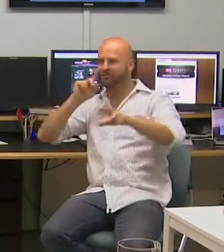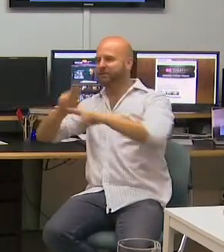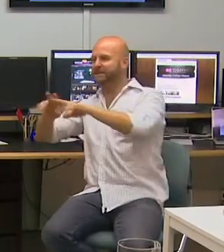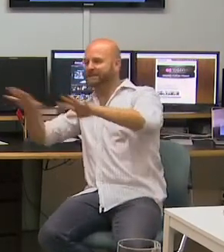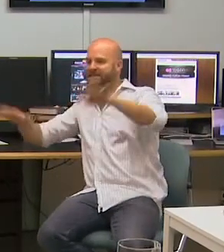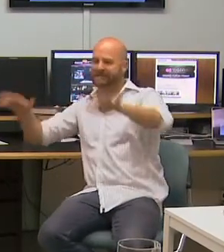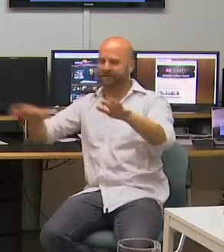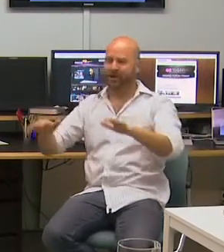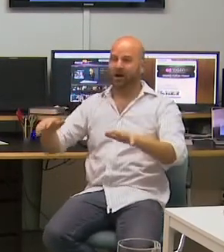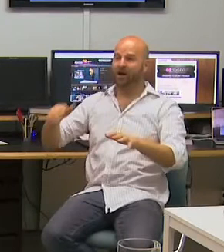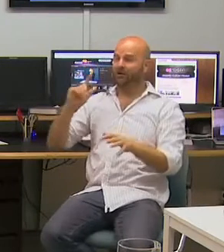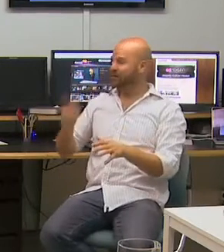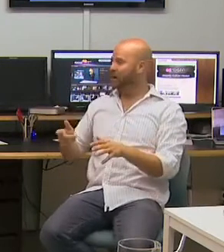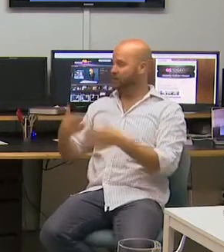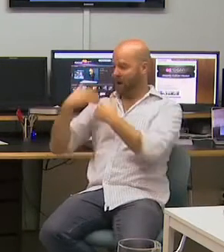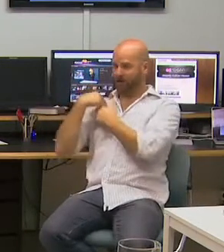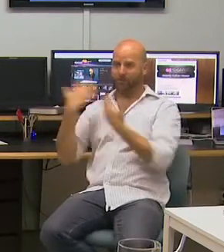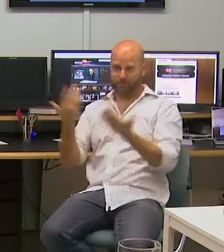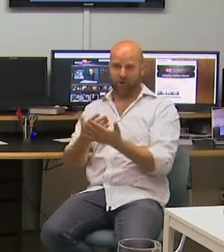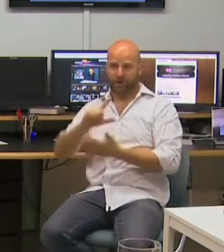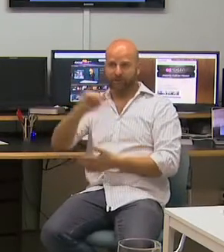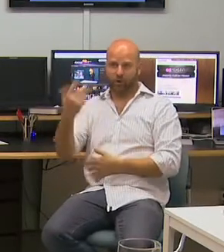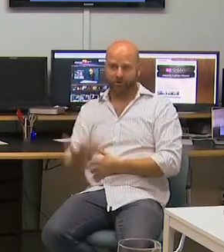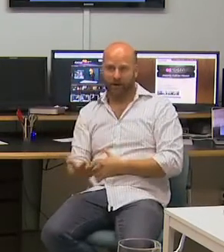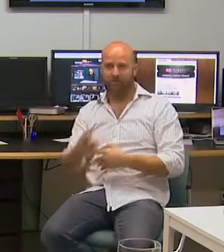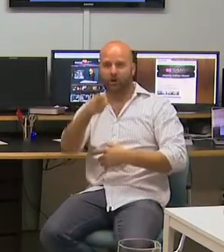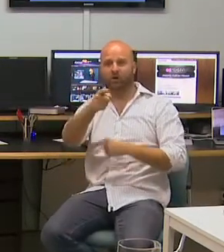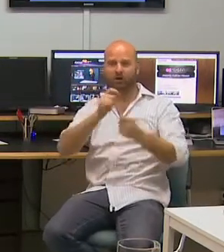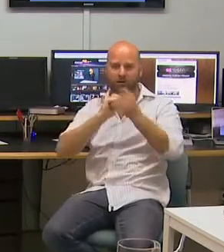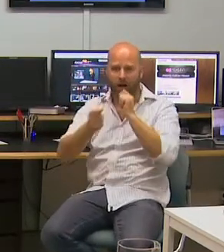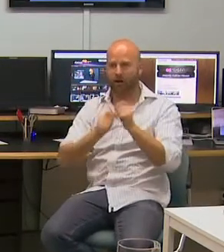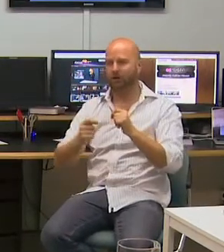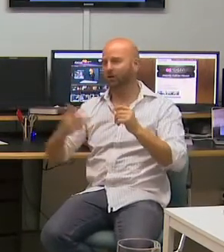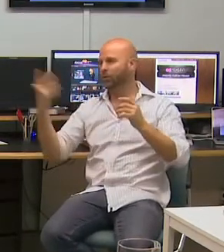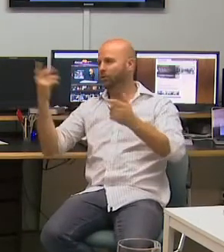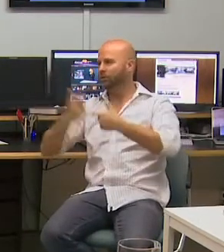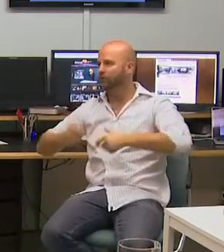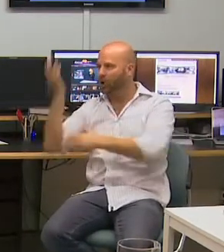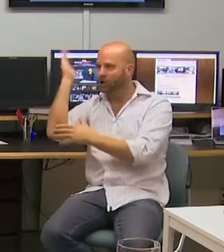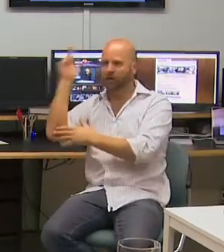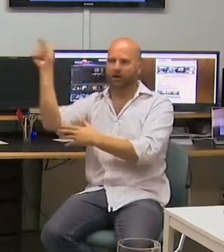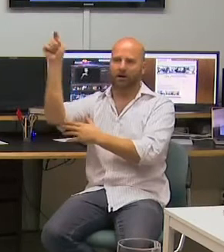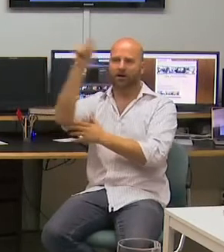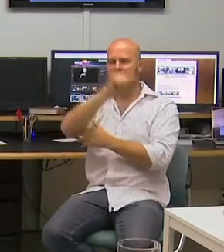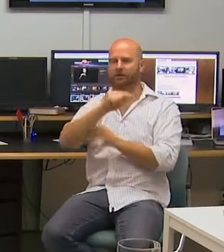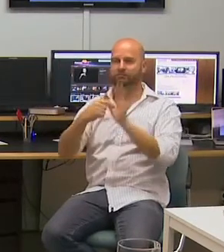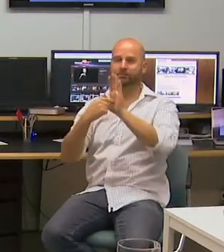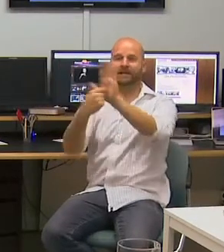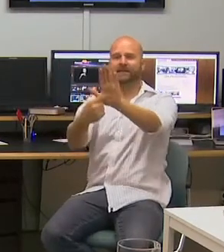Aber zum Teil auch unterschiedlich. Und dann Focus 5, da im Talk zum Beispiel, das ist auch ein bisschen unsere